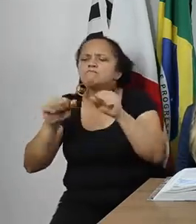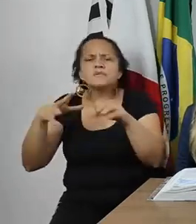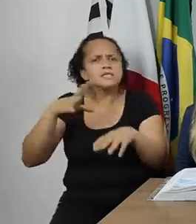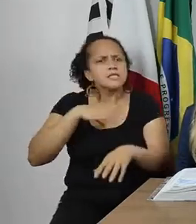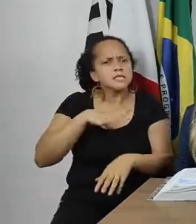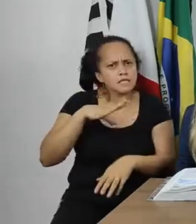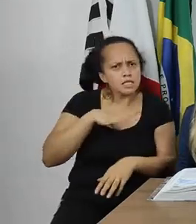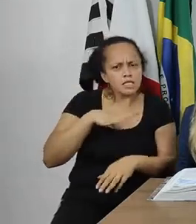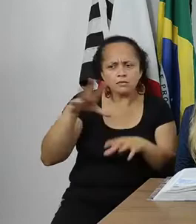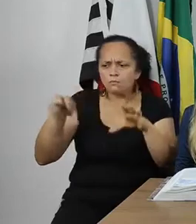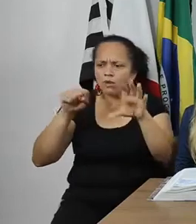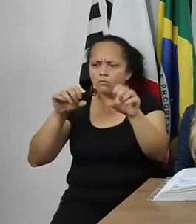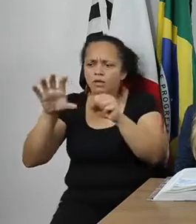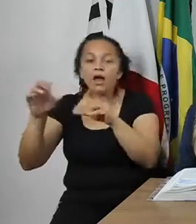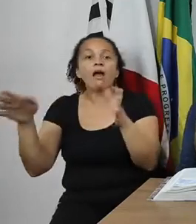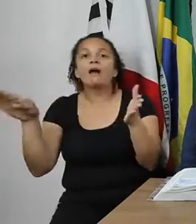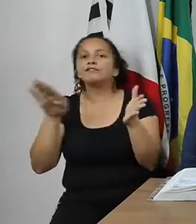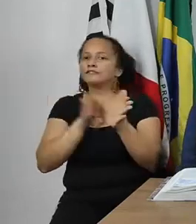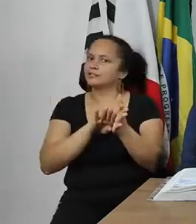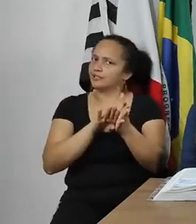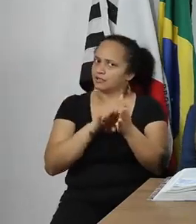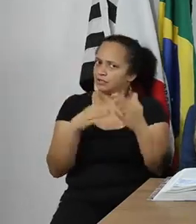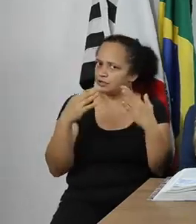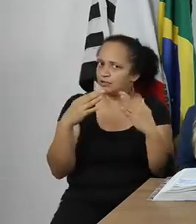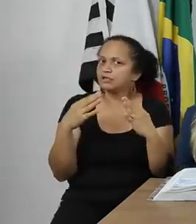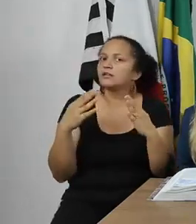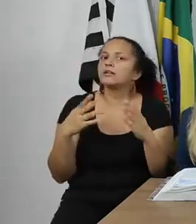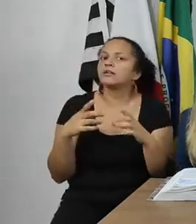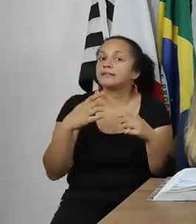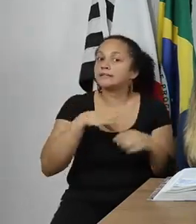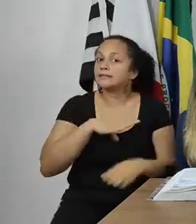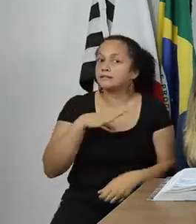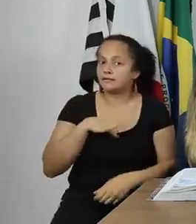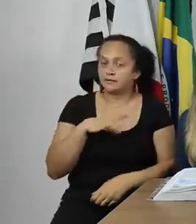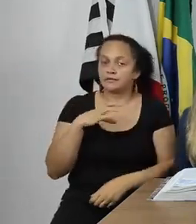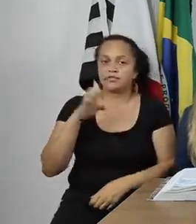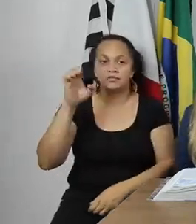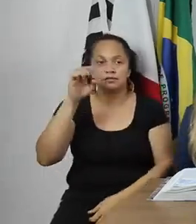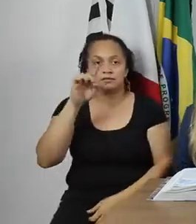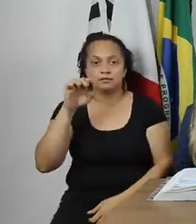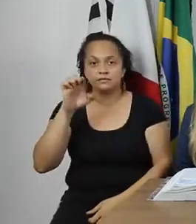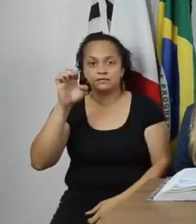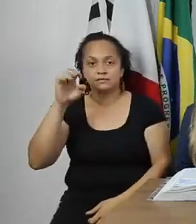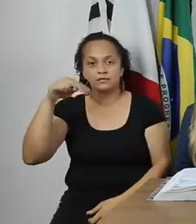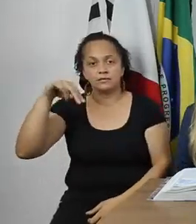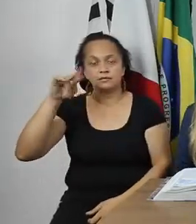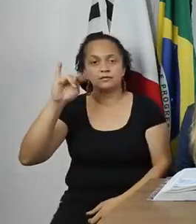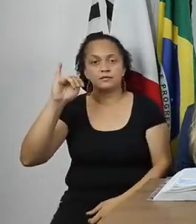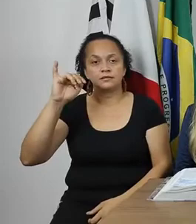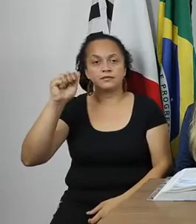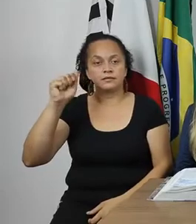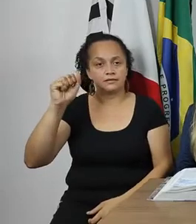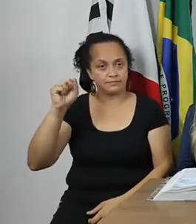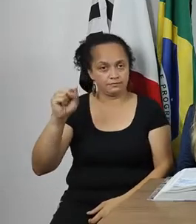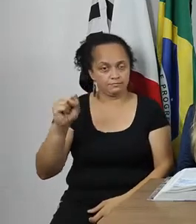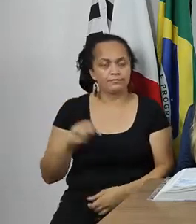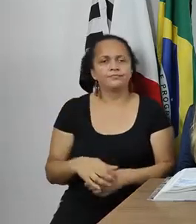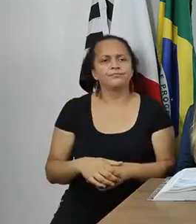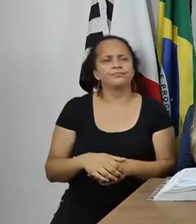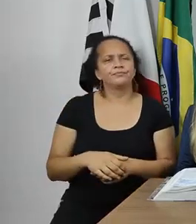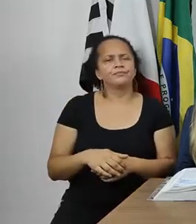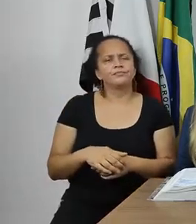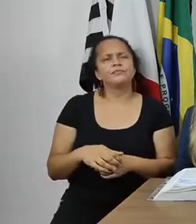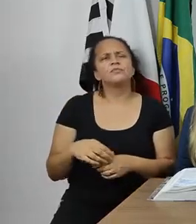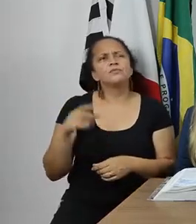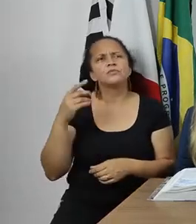até chegar onde Ezequias estava, que era em Jerusalém. O que é interessante falar é que, à medida